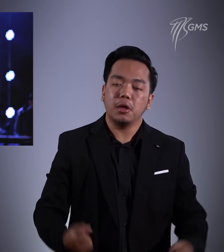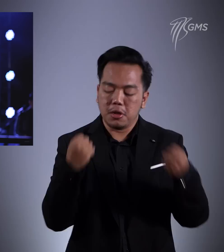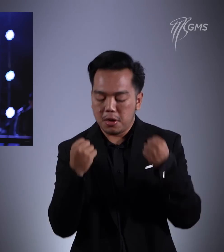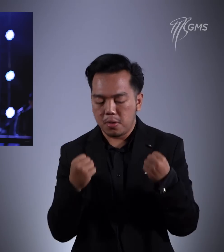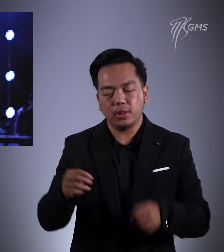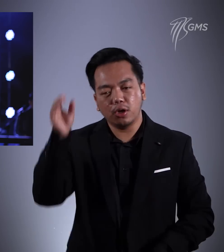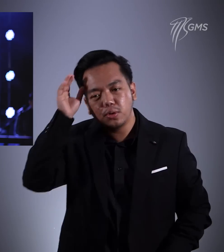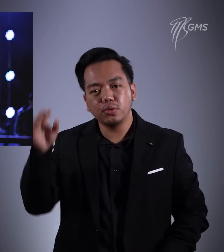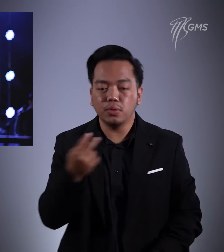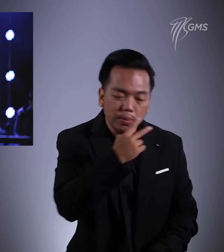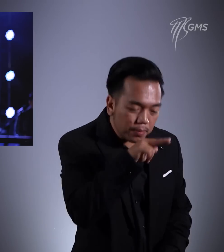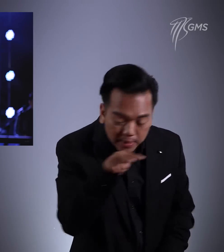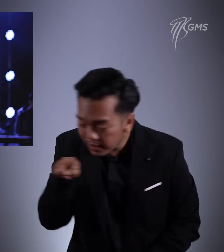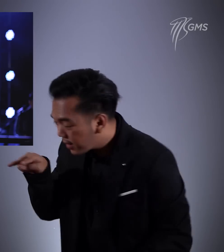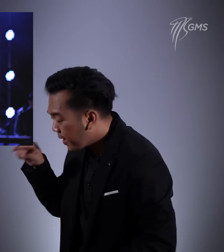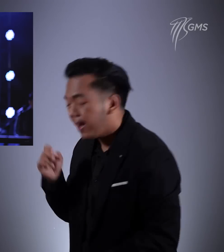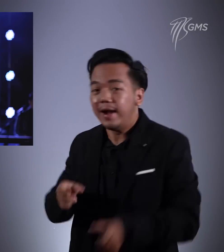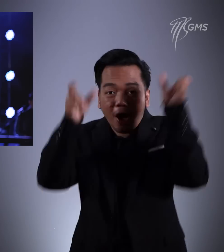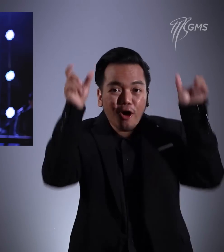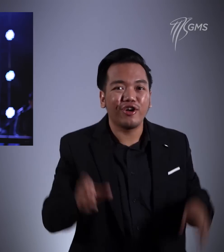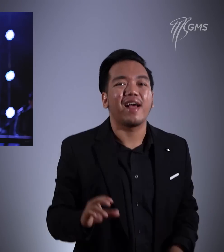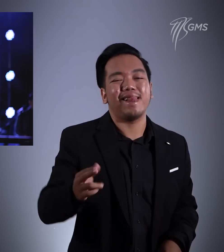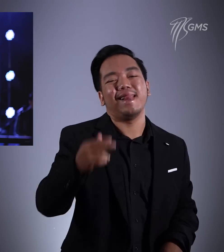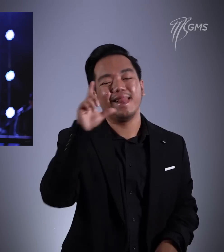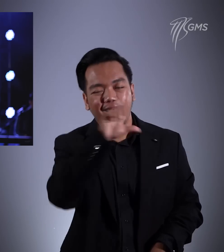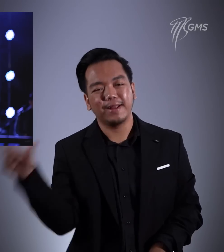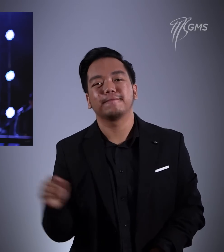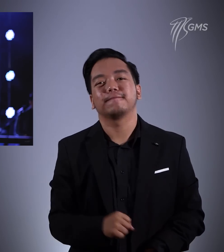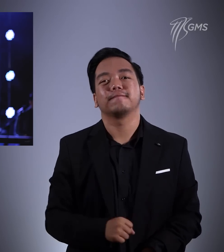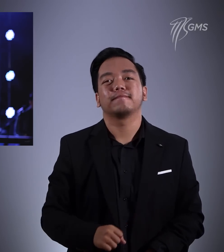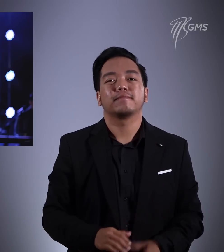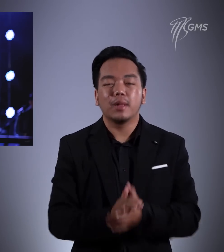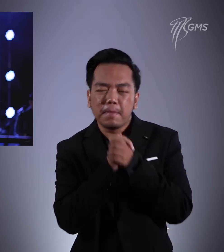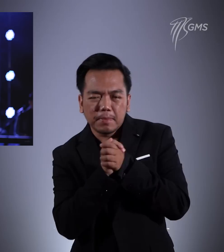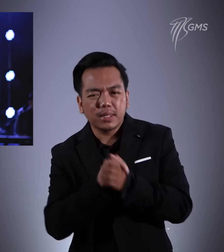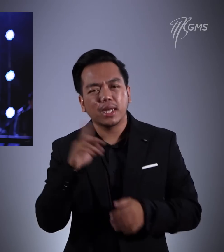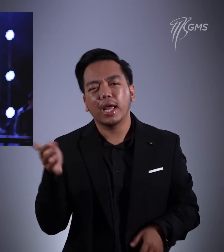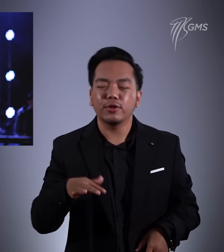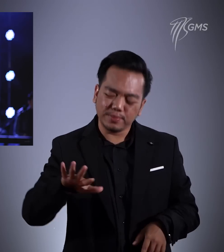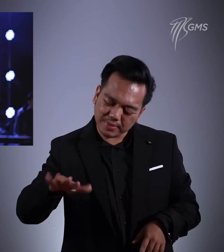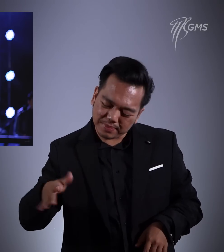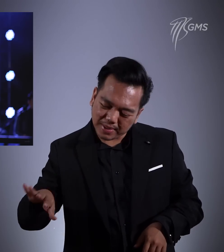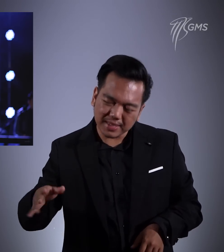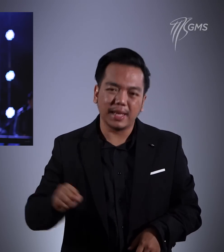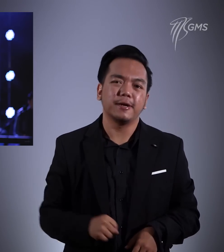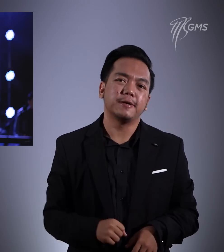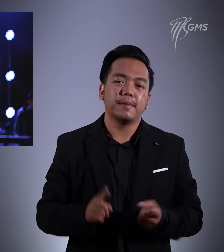definisi baru, iman itu bukan sekedar percaya. Percaya itu so-so lah ya, biasa. Tapi kalau kita terbeban untuk orang